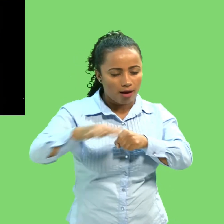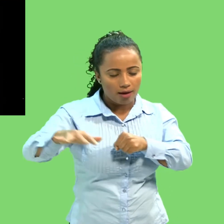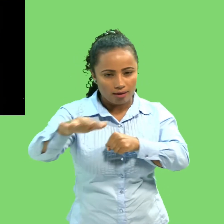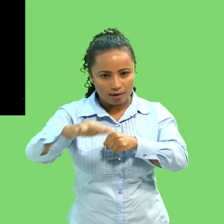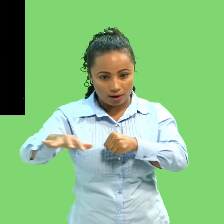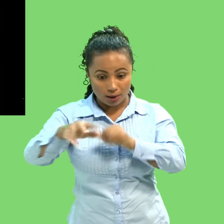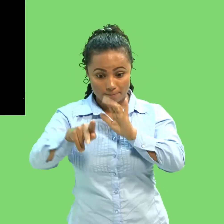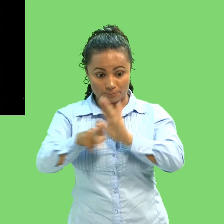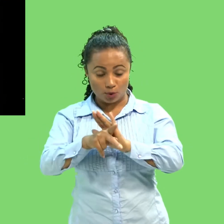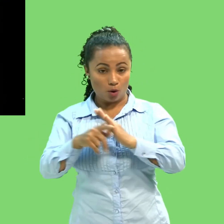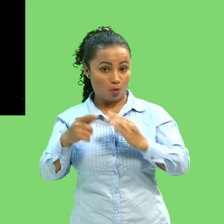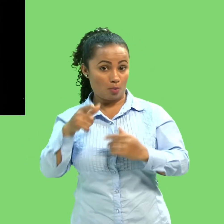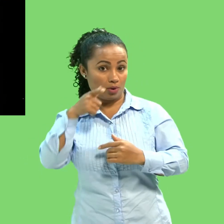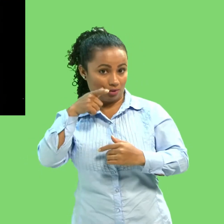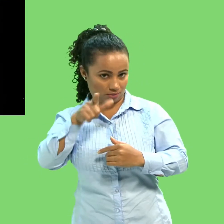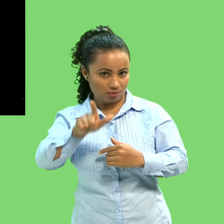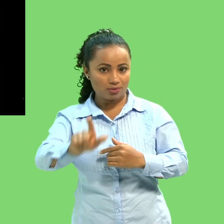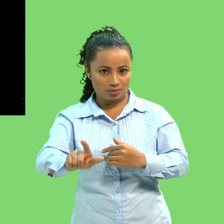da língua